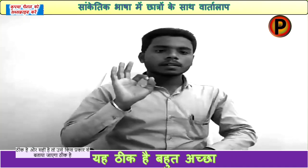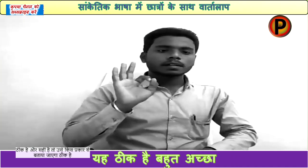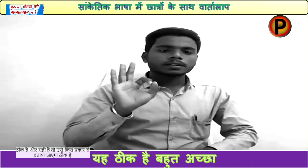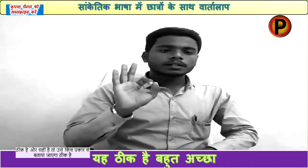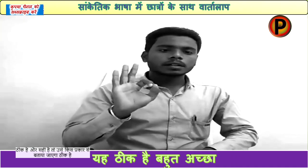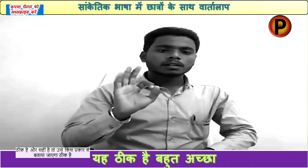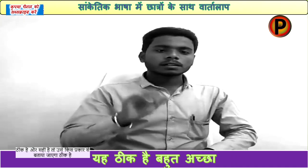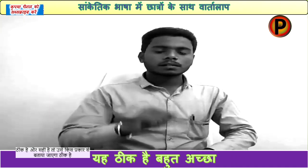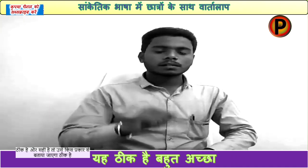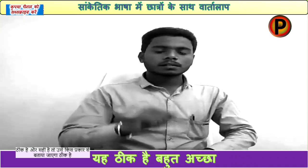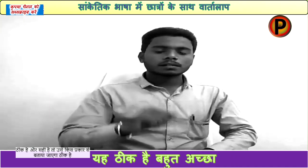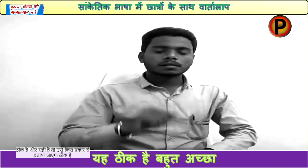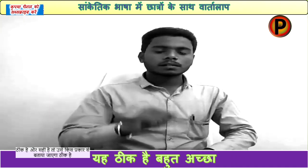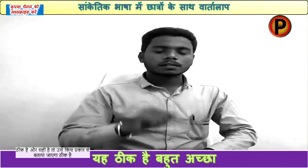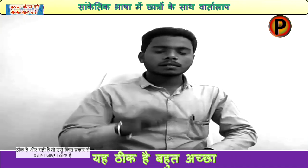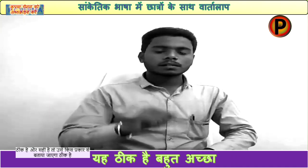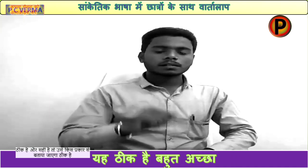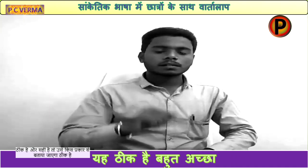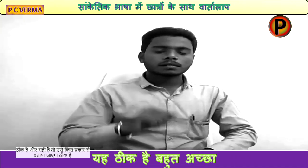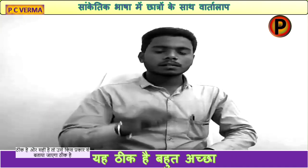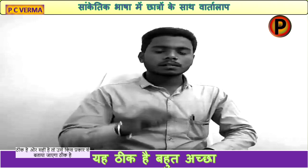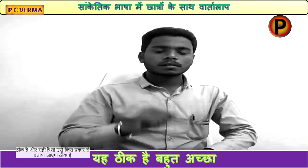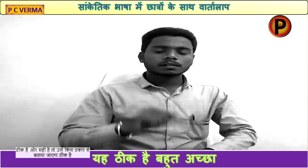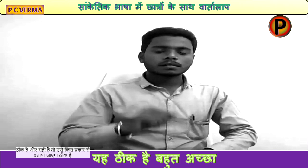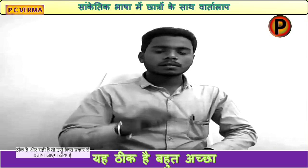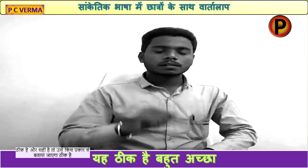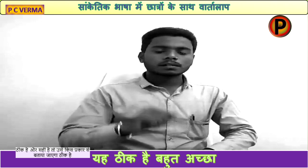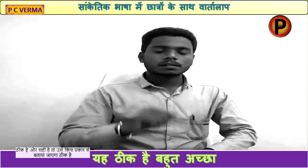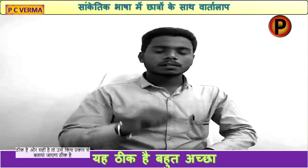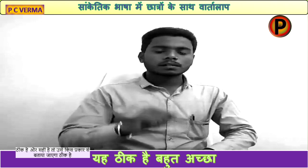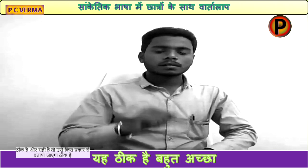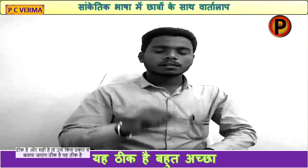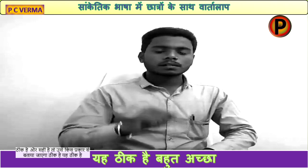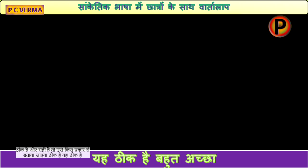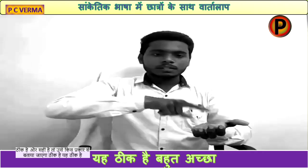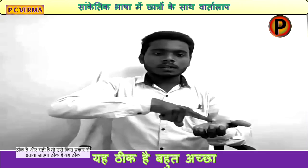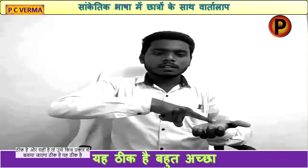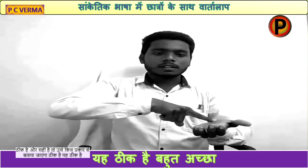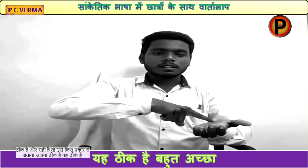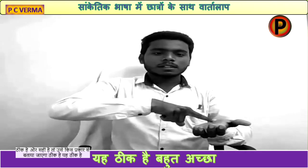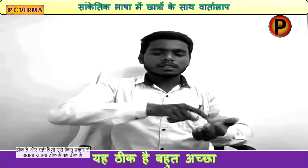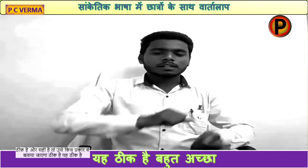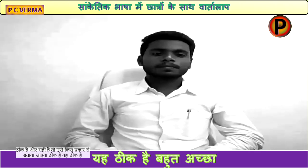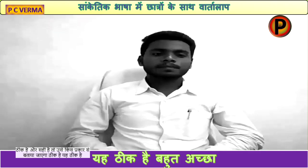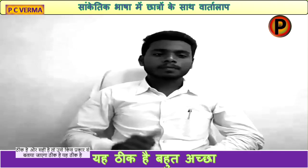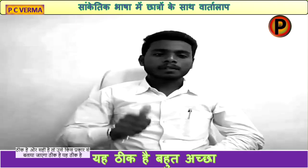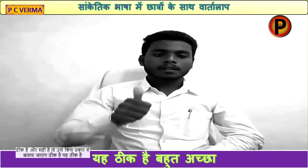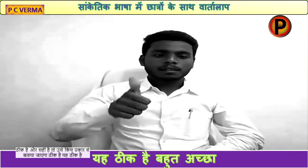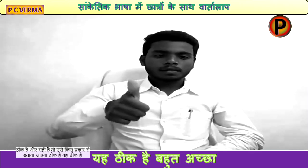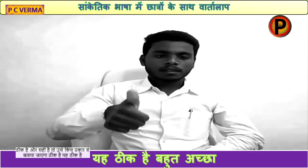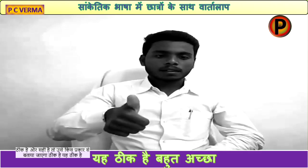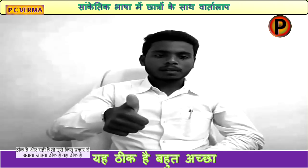बहुत अच्छा। देखिए, यह ठीक है, बहुत अच्छा, किस प्रकार से, यह ठीक